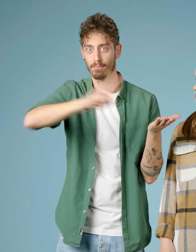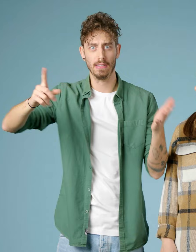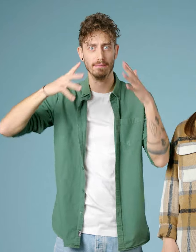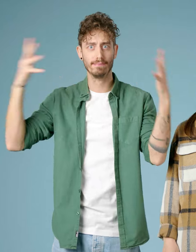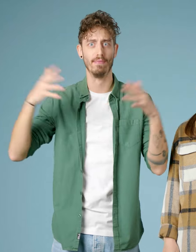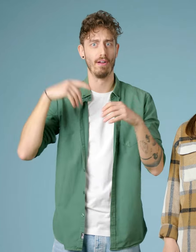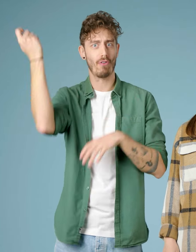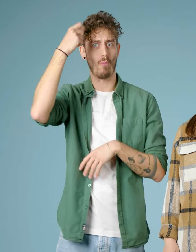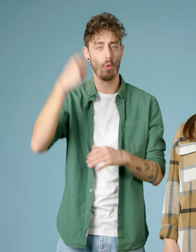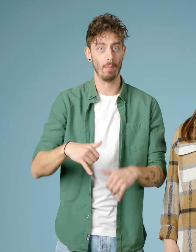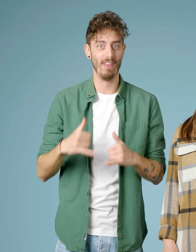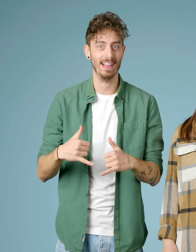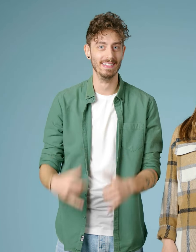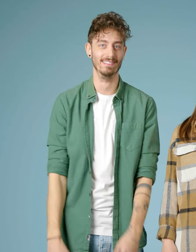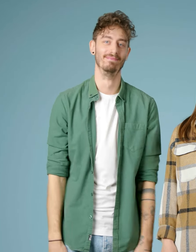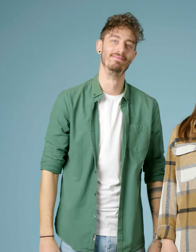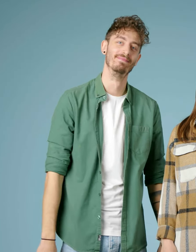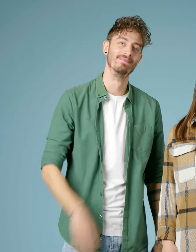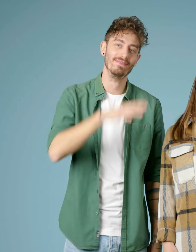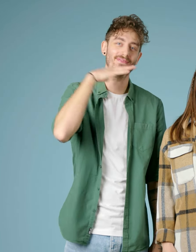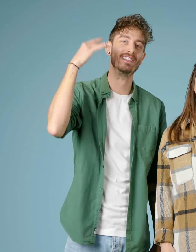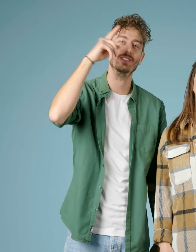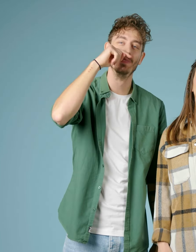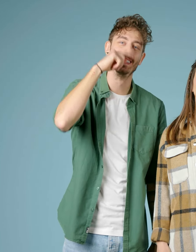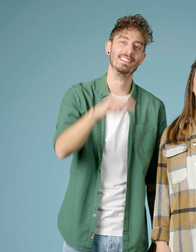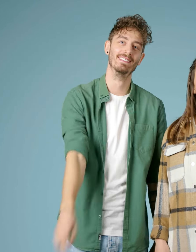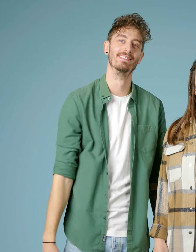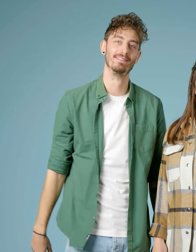Käfern bis zu großen Cowboy Pferden Spaß